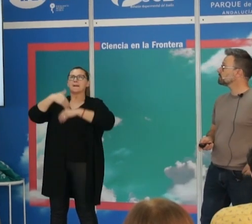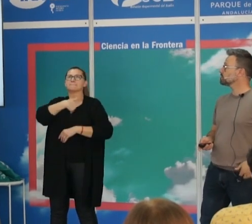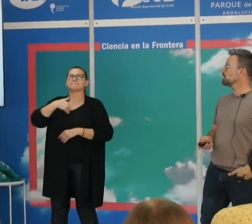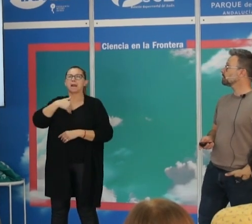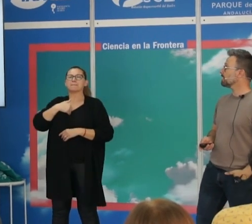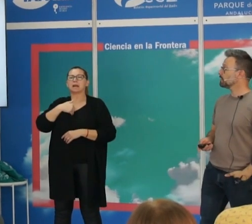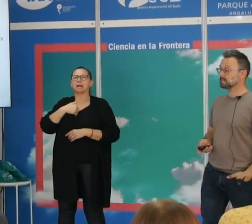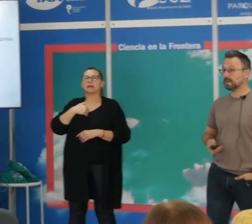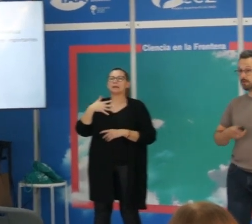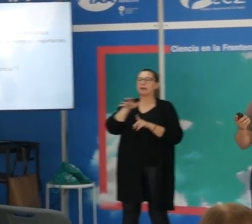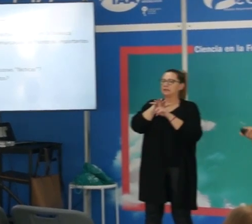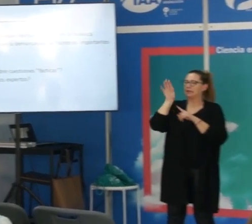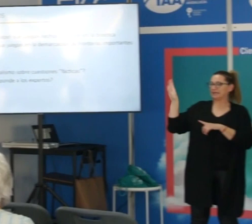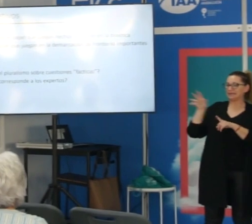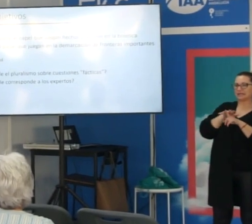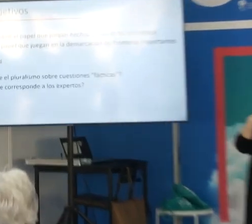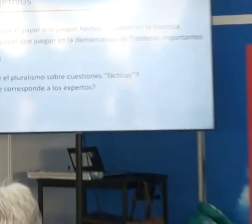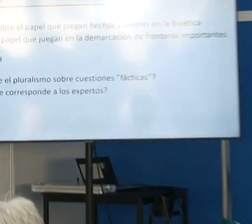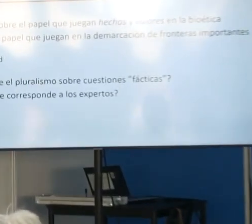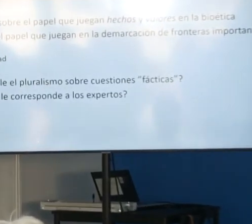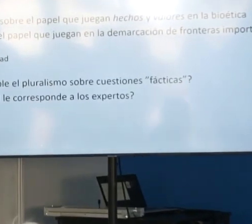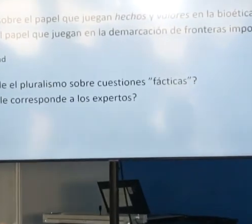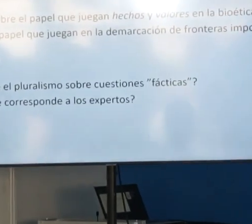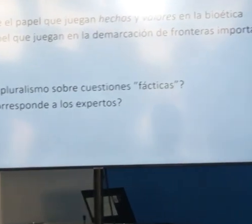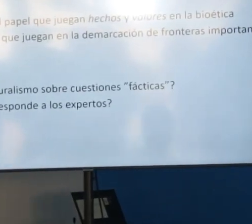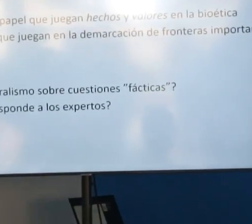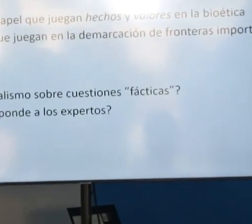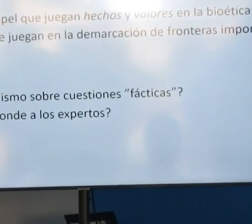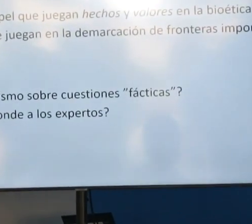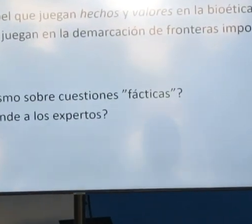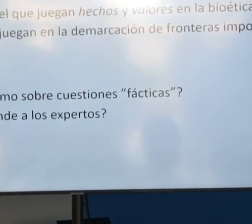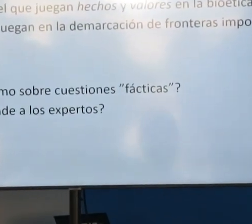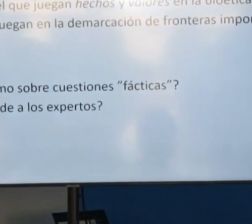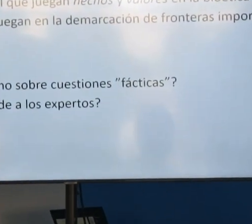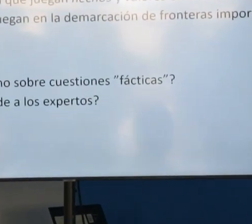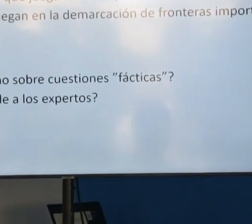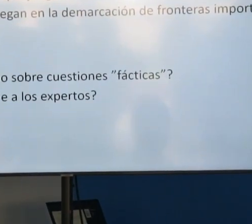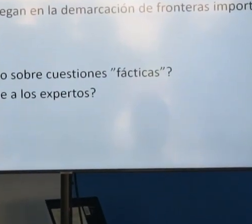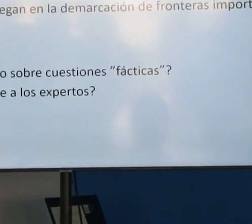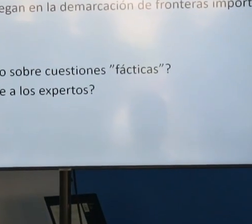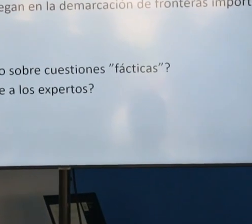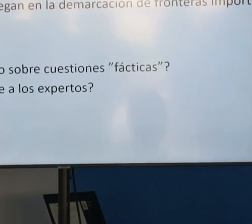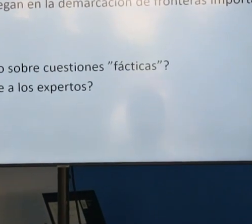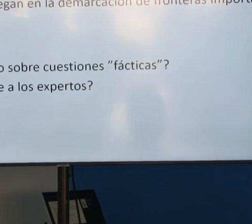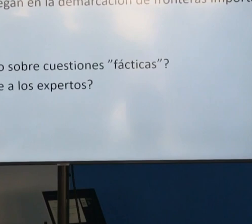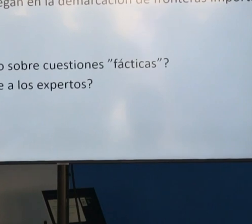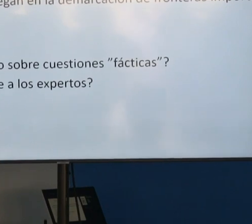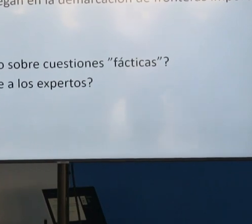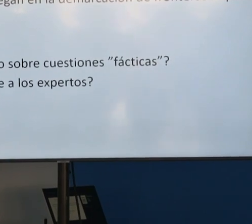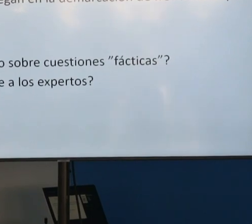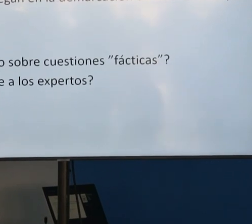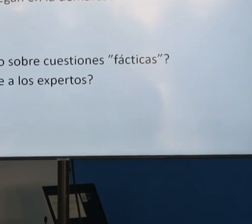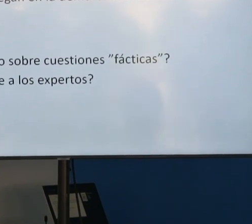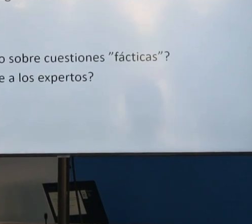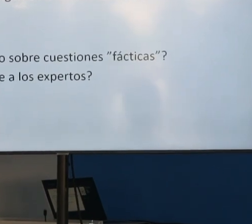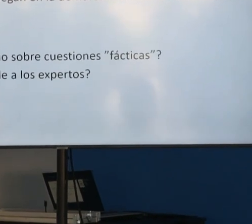esos hechos y los valores en la bioética, refiriéndome a esas tres fronteras que he querido señalar, la del sexo, la de la enfermedad